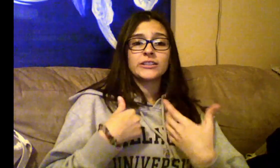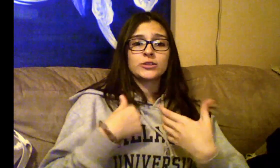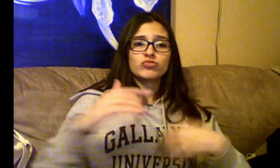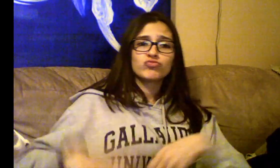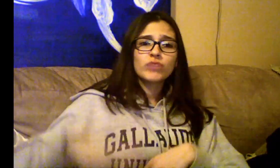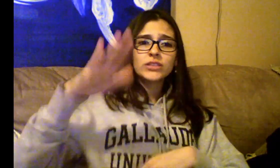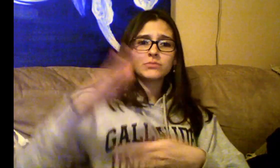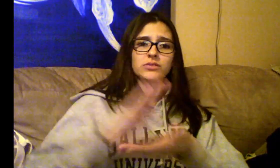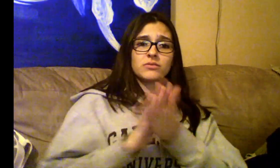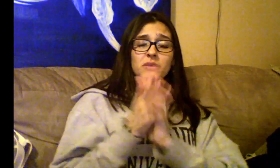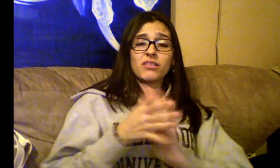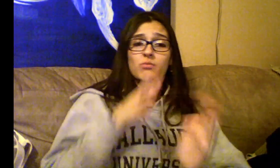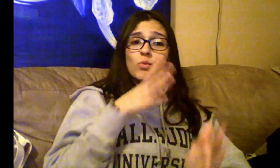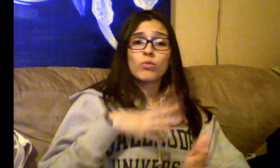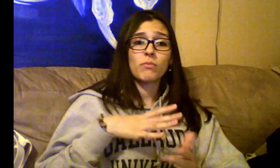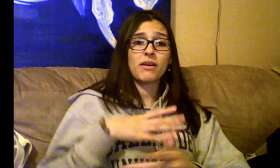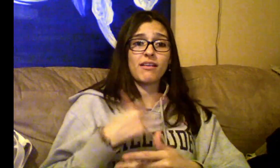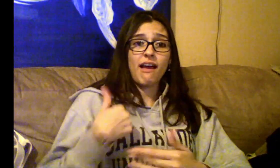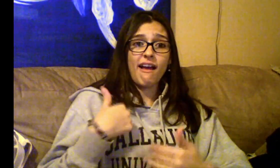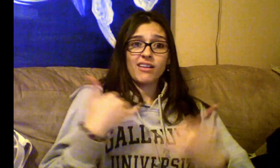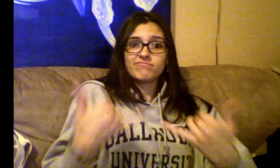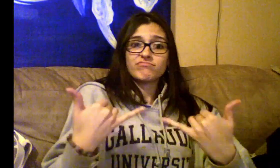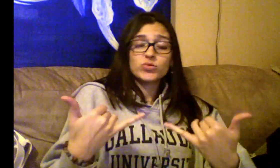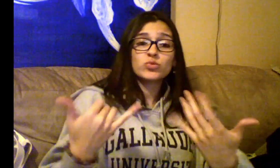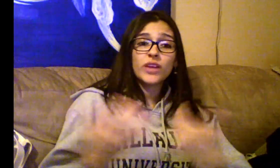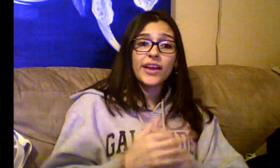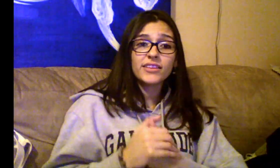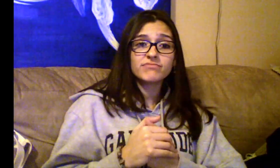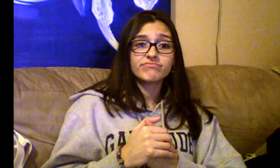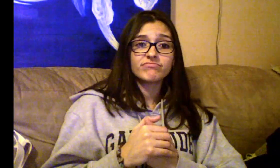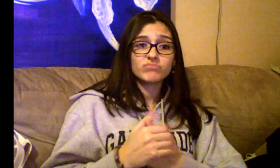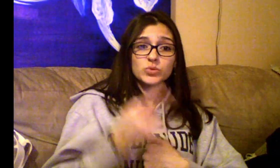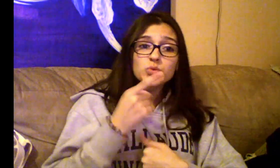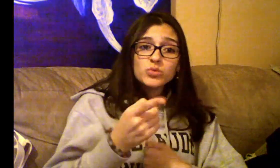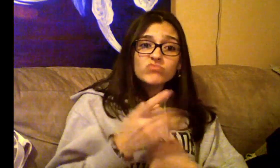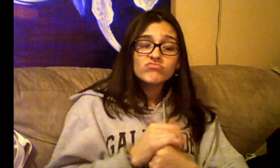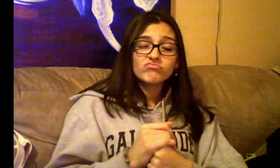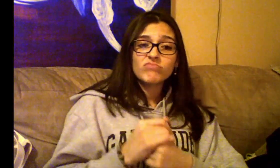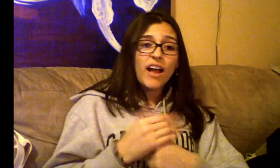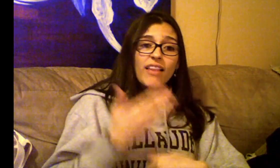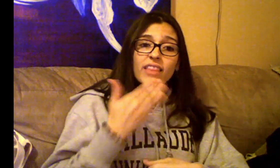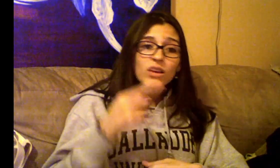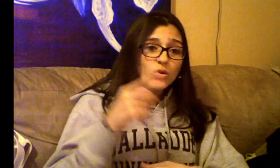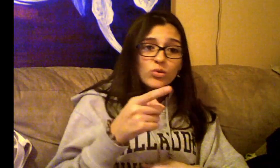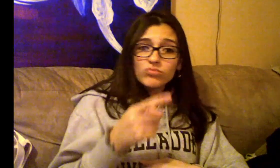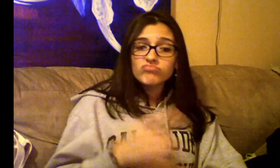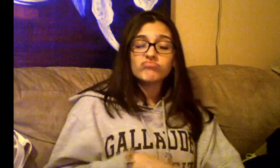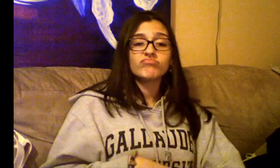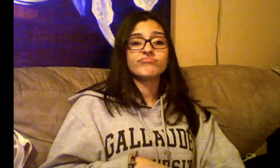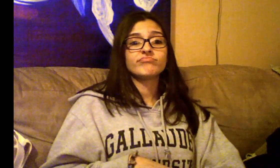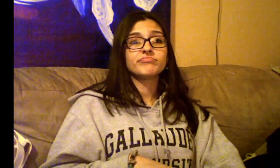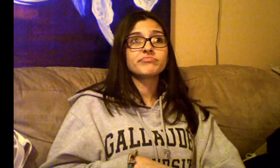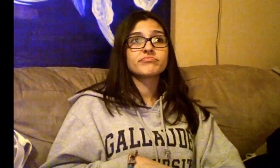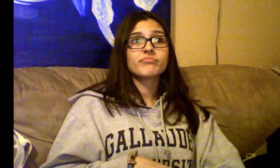mí. Tú me has criado para ser la mujer que soy hoy día. Todo por ti, te agradezco a